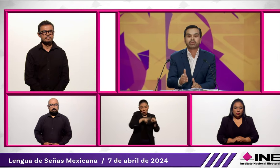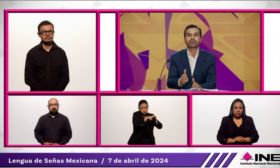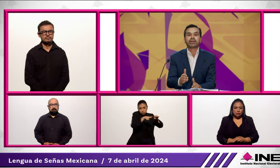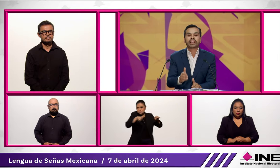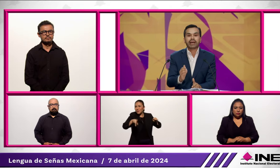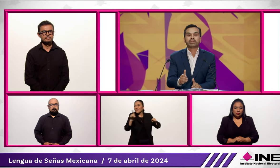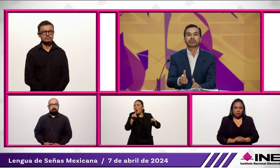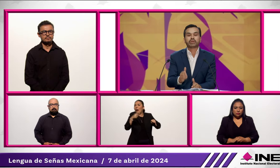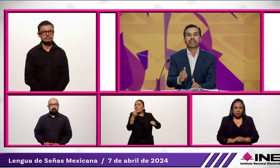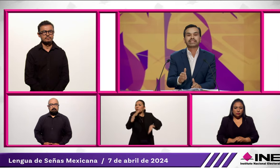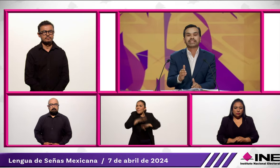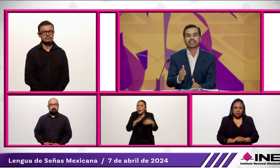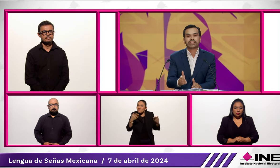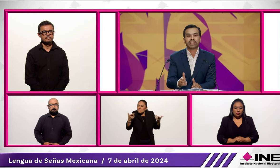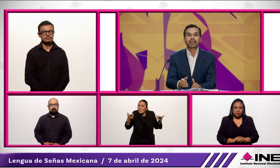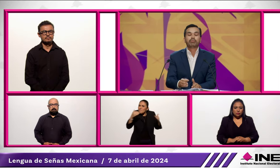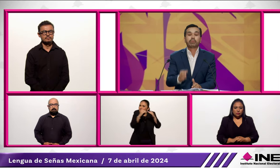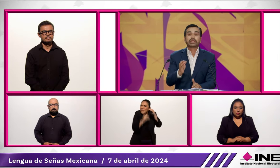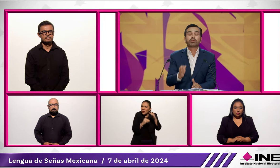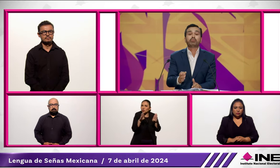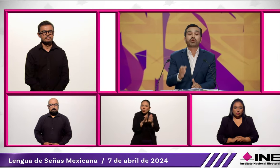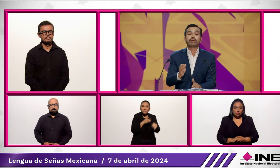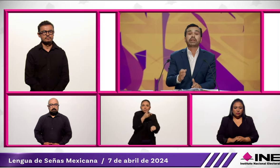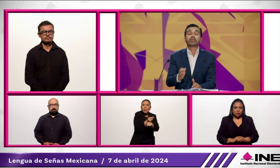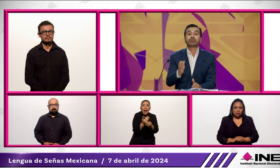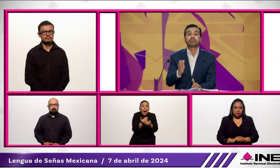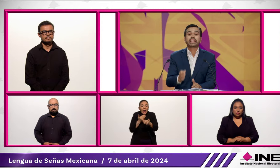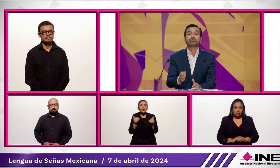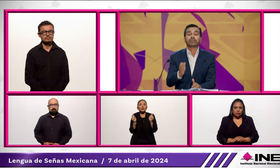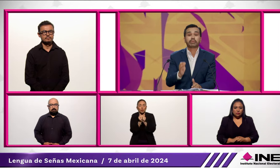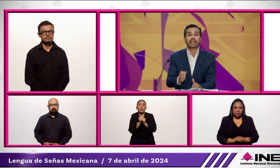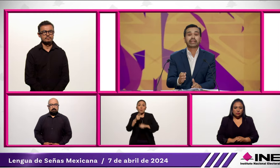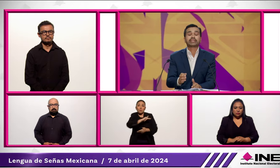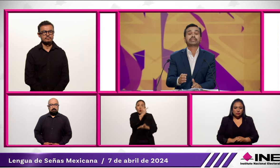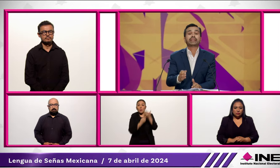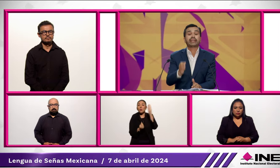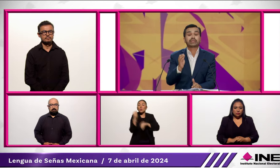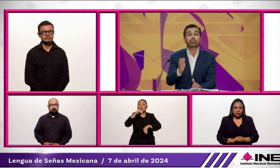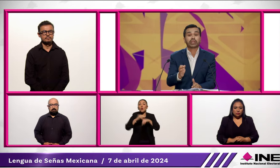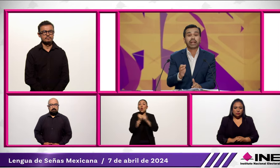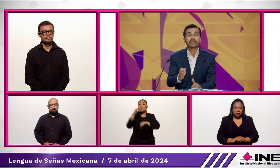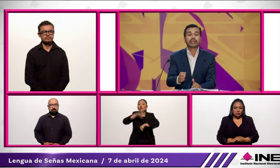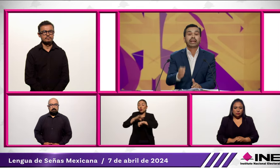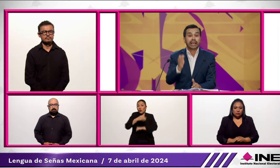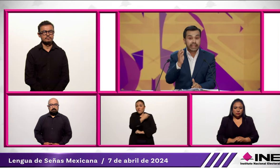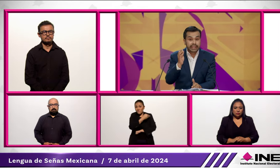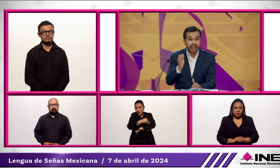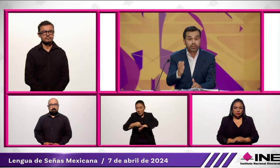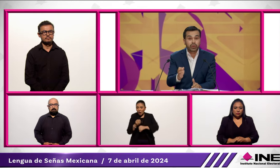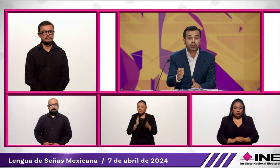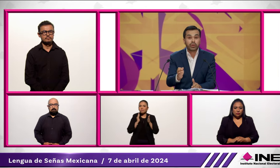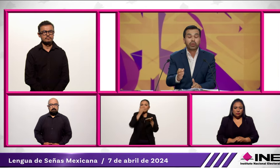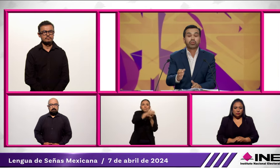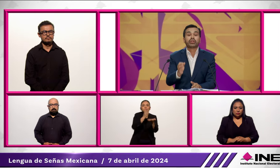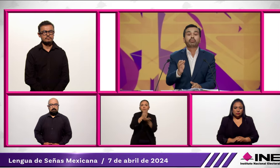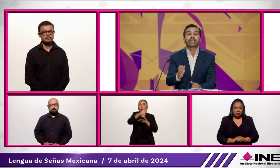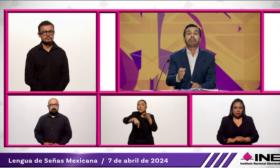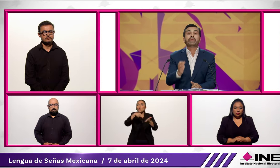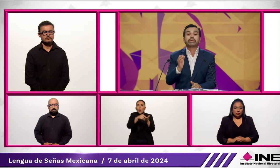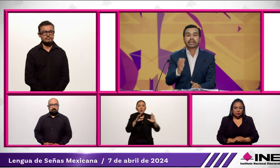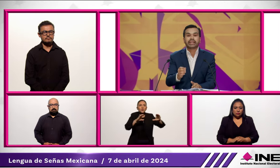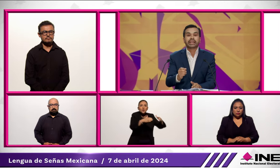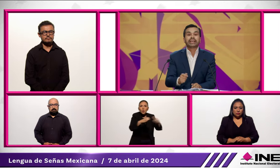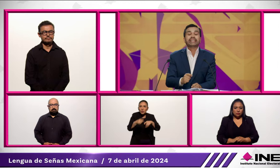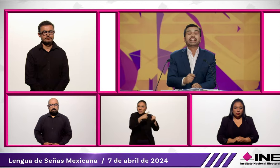el que menos camas de hospitales necesita. Vamos a hacer un programa donde los médicos familiares estén en las comunidades, en el territorio, donde